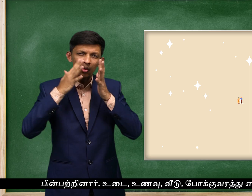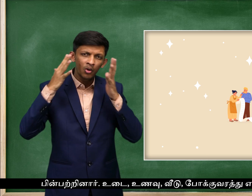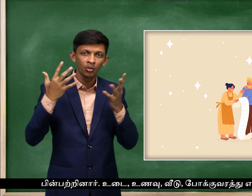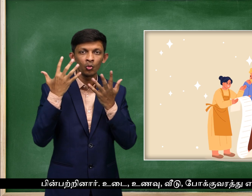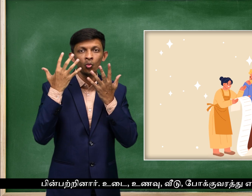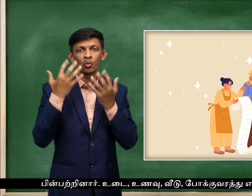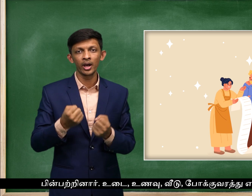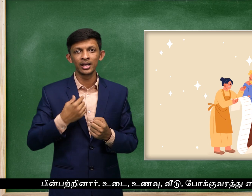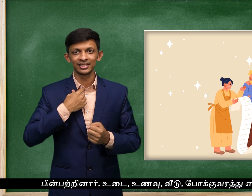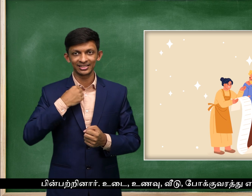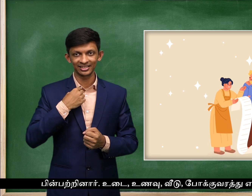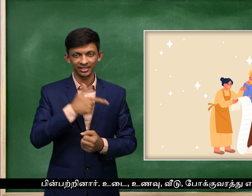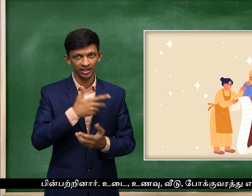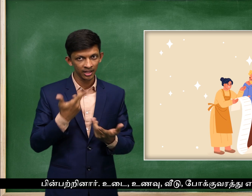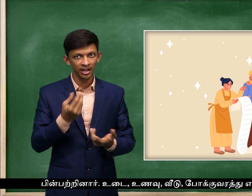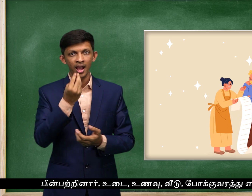உணவு, வீடு,